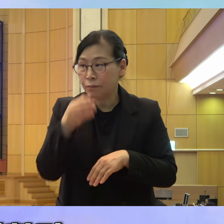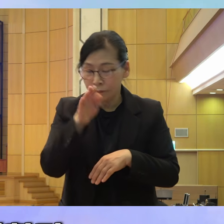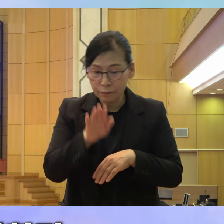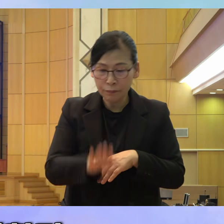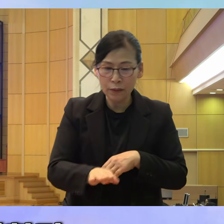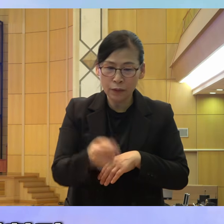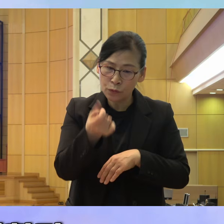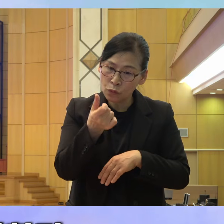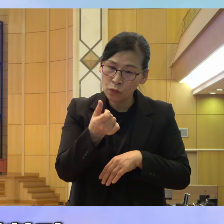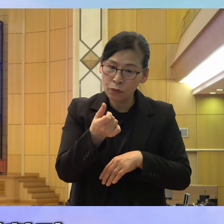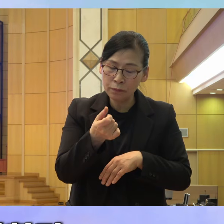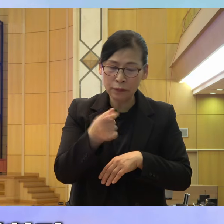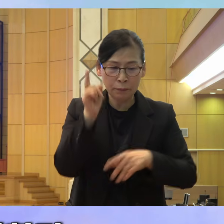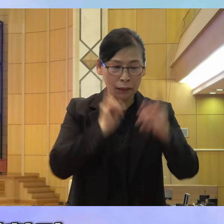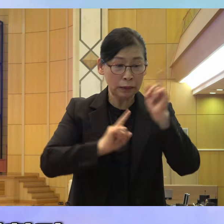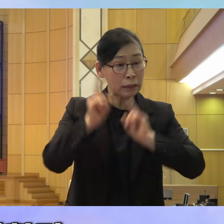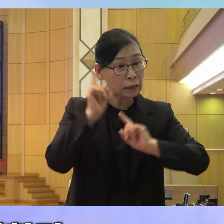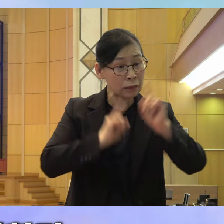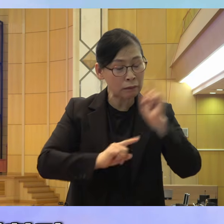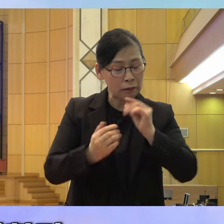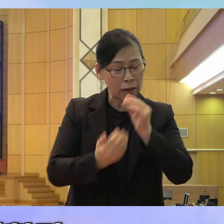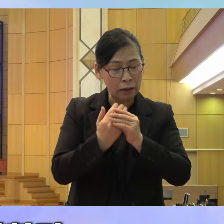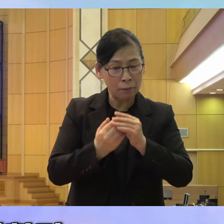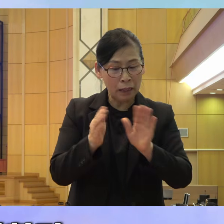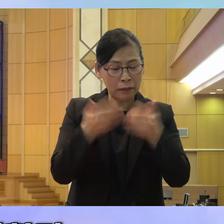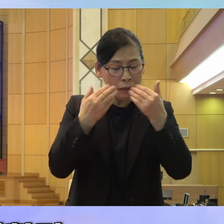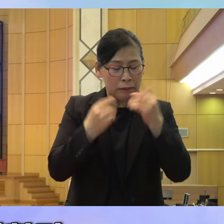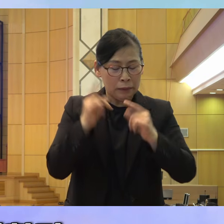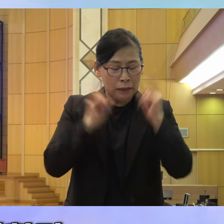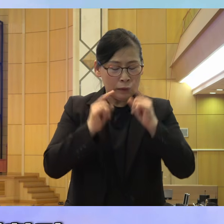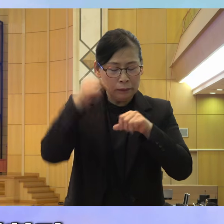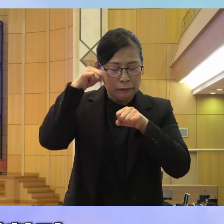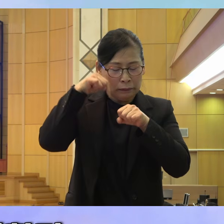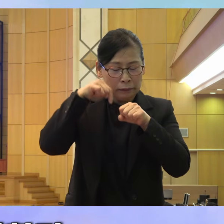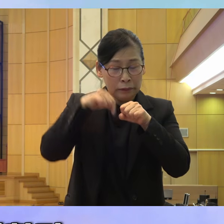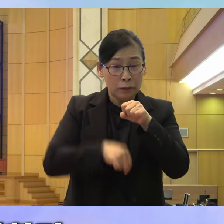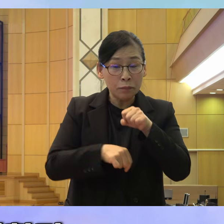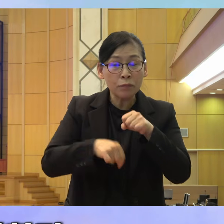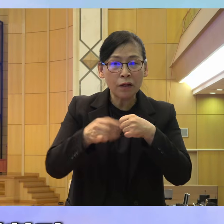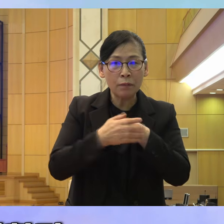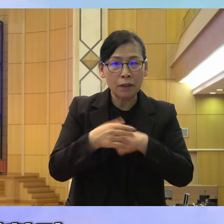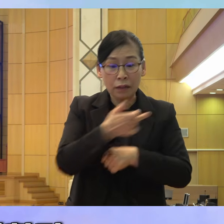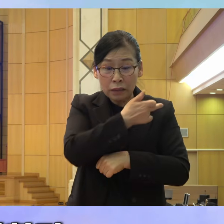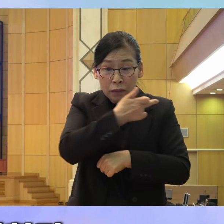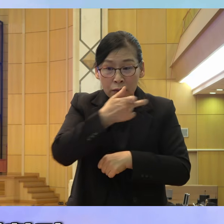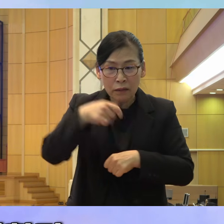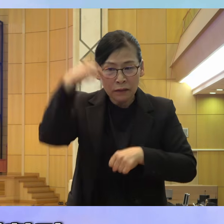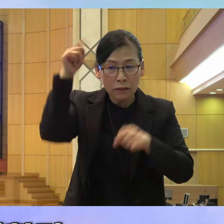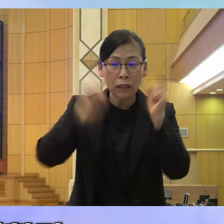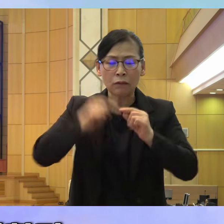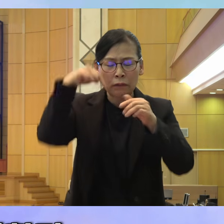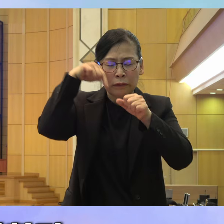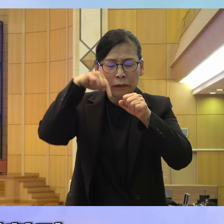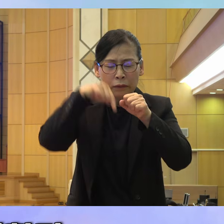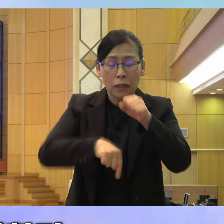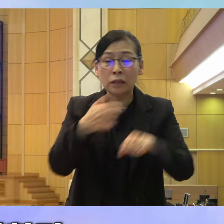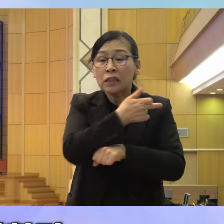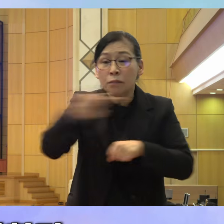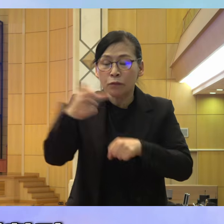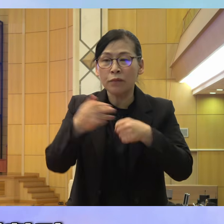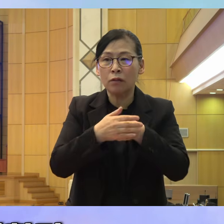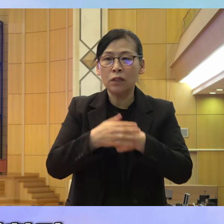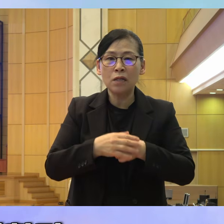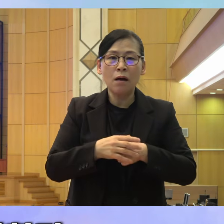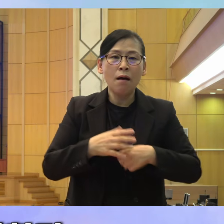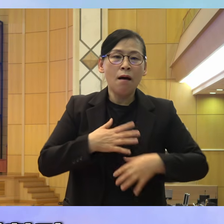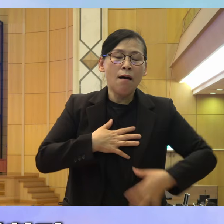그리고 조금 상처가 조금 깊어진다고 할까 아니면 커진다고 할까, 그렇게 되어지면